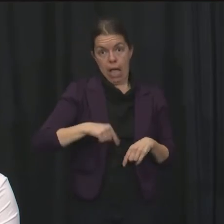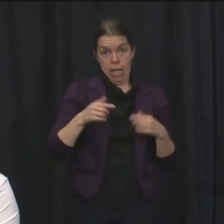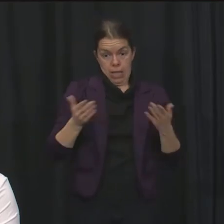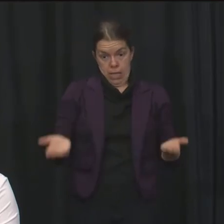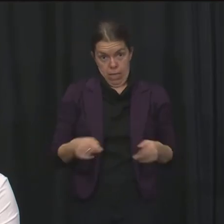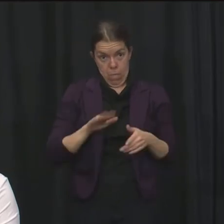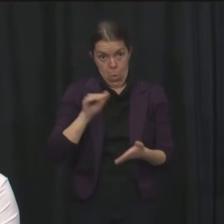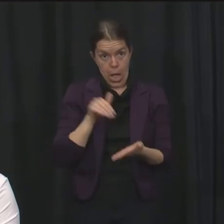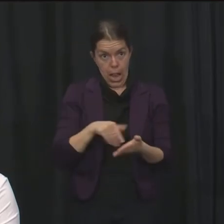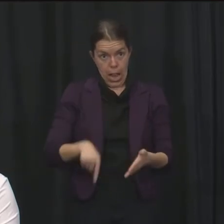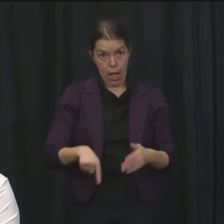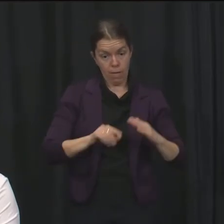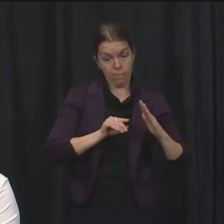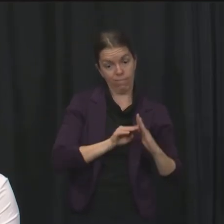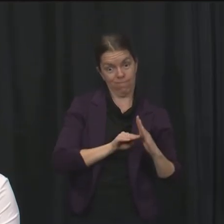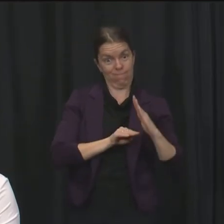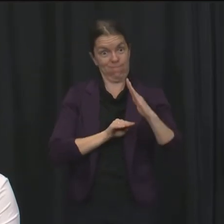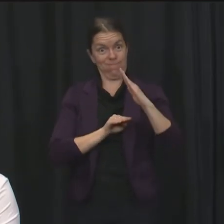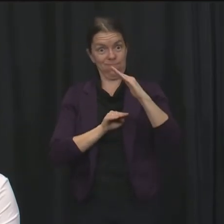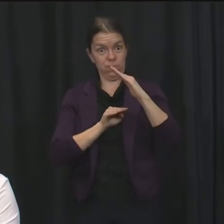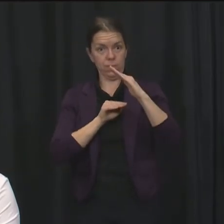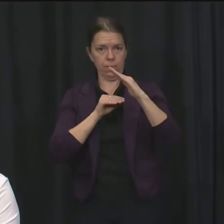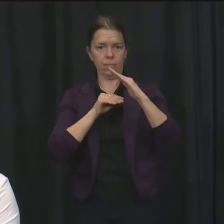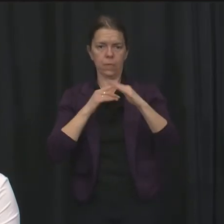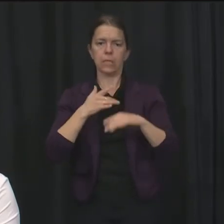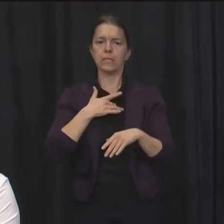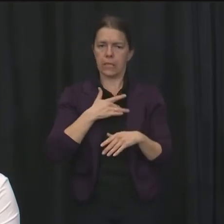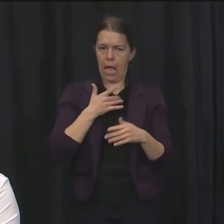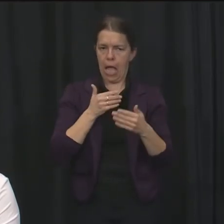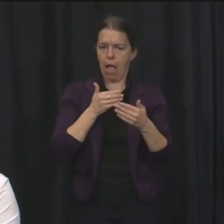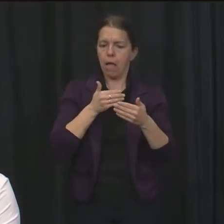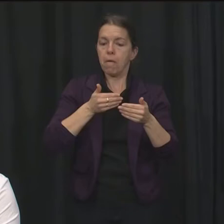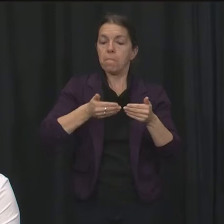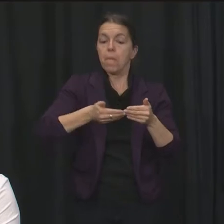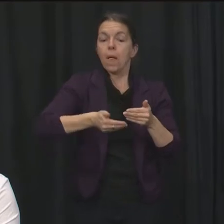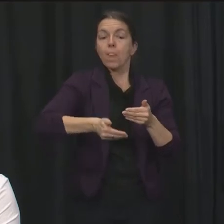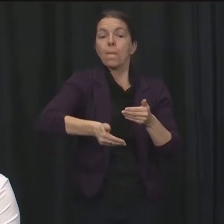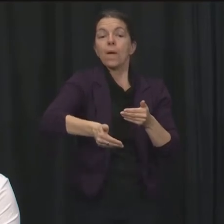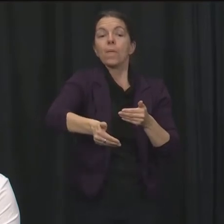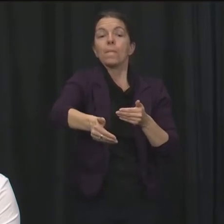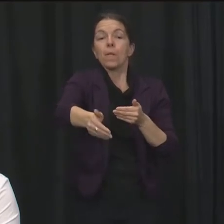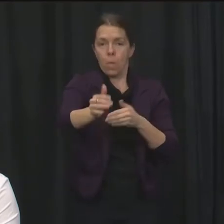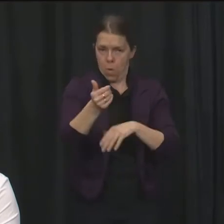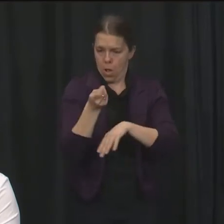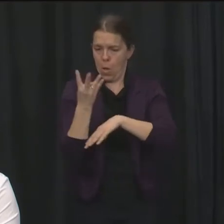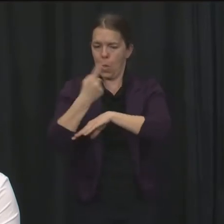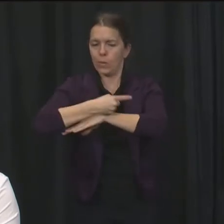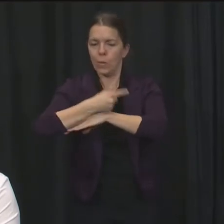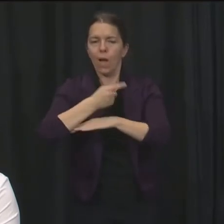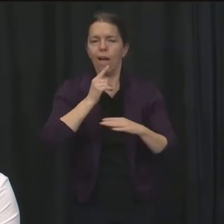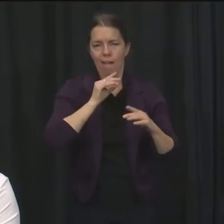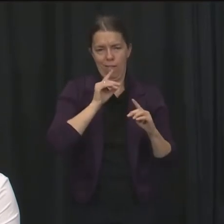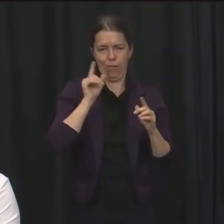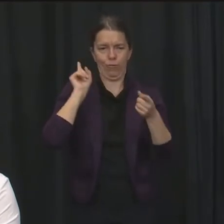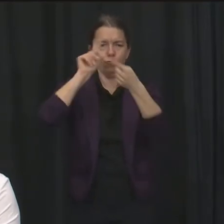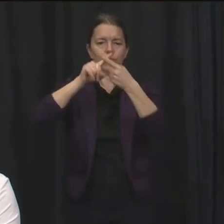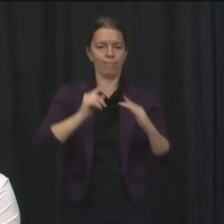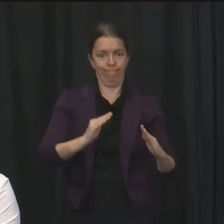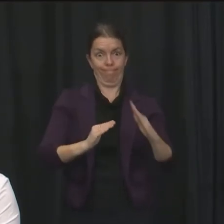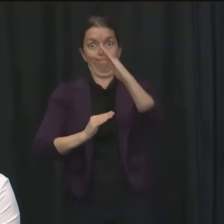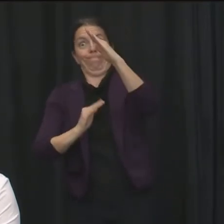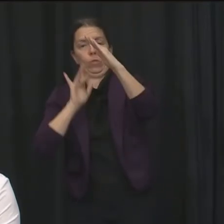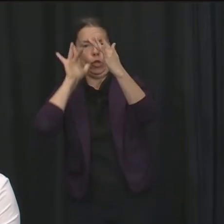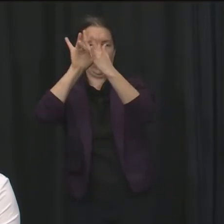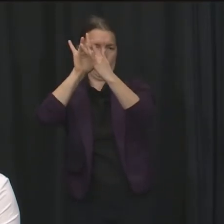courbe épidémique, va arriver à Montréal dans les présents jours. Donc, on considère qu'aujourd'hui, demain et après-demain, on est vraiment